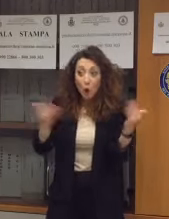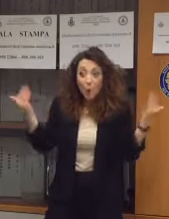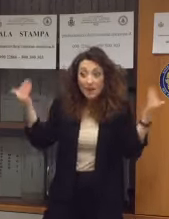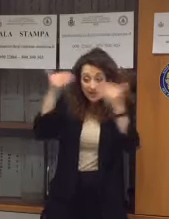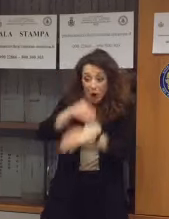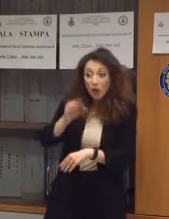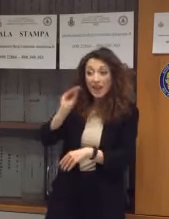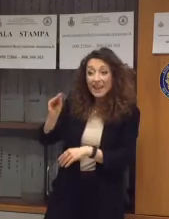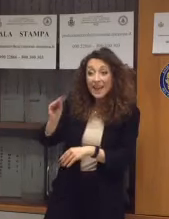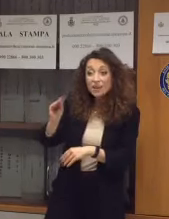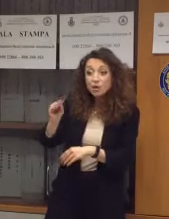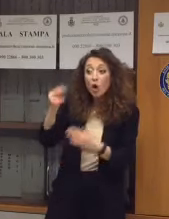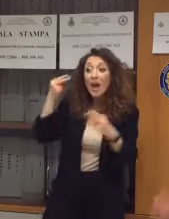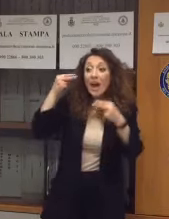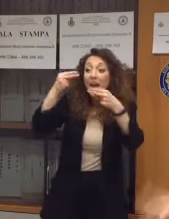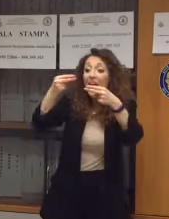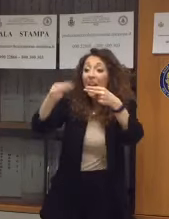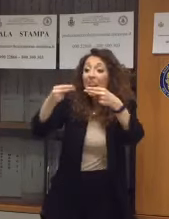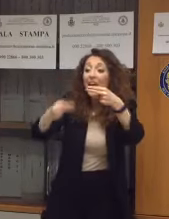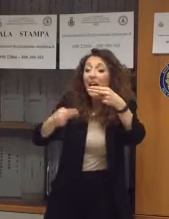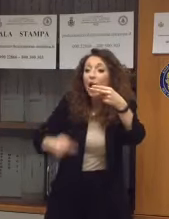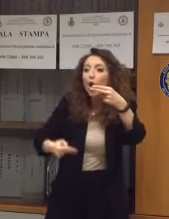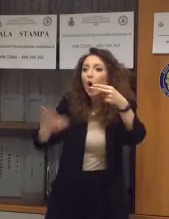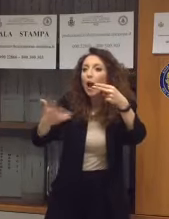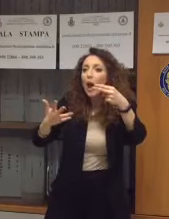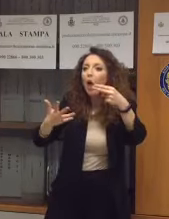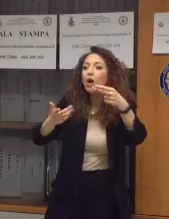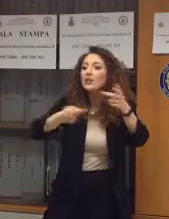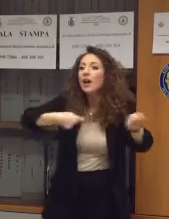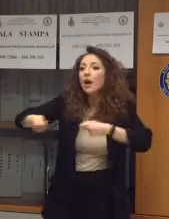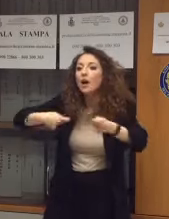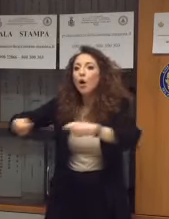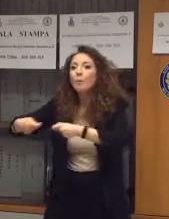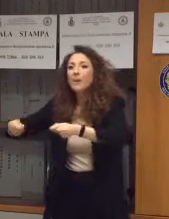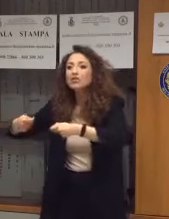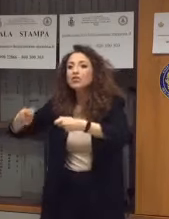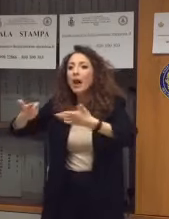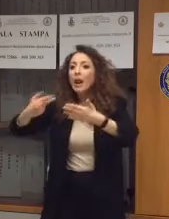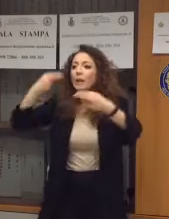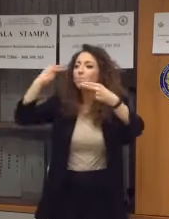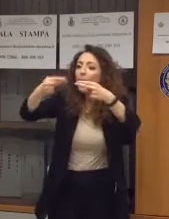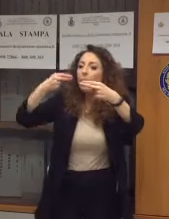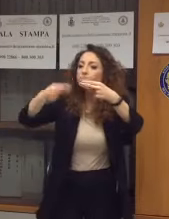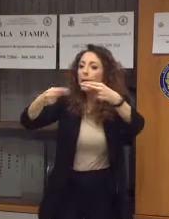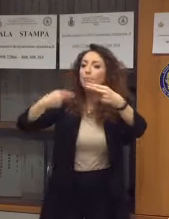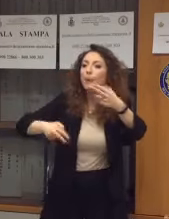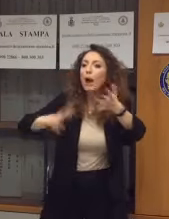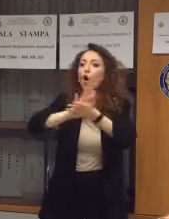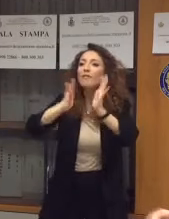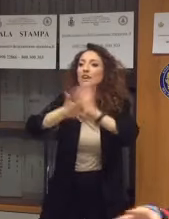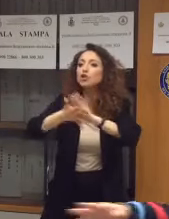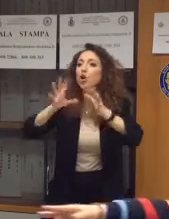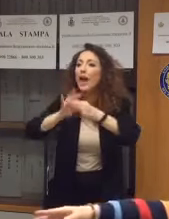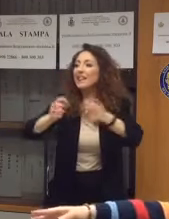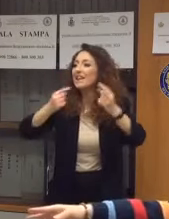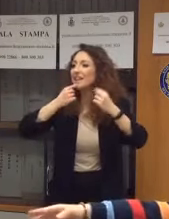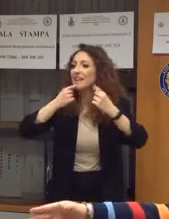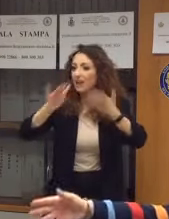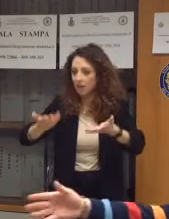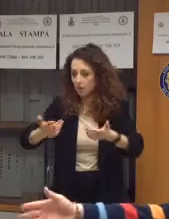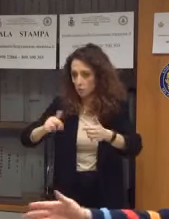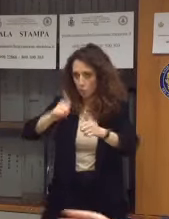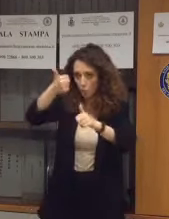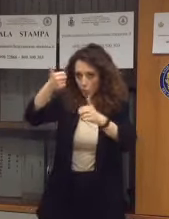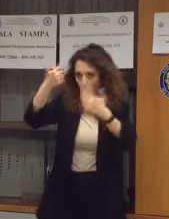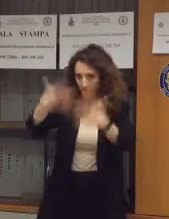di mettere l'elenco delle ditte convenzionali sia stato fatto, una volta per tutte, perfetto, bene, una, quindi c'è un aggiornamento che è